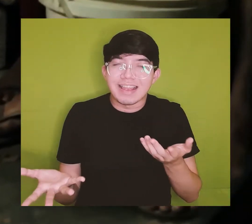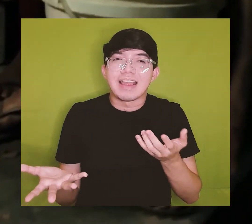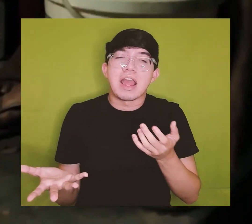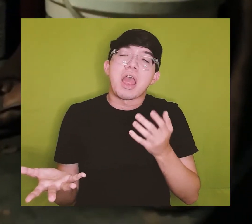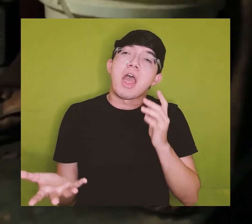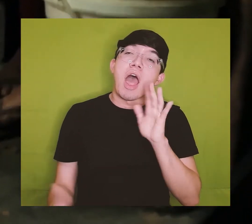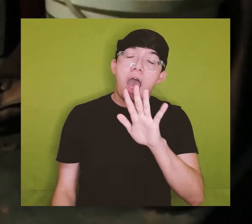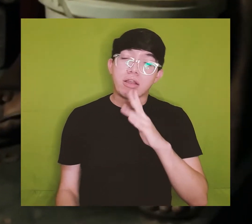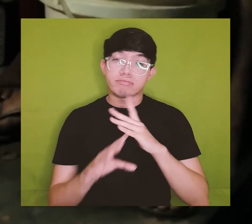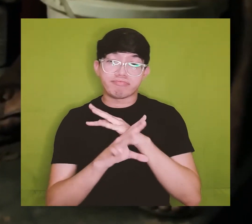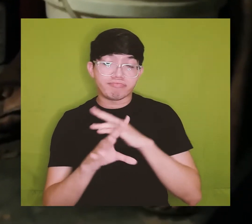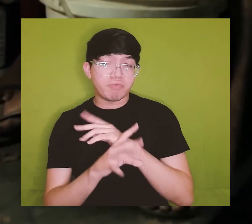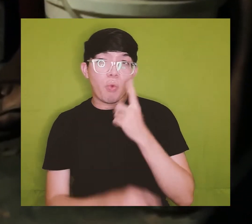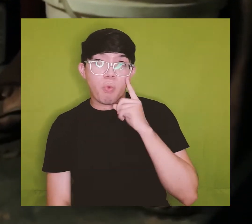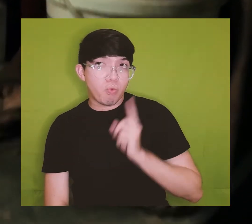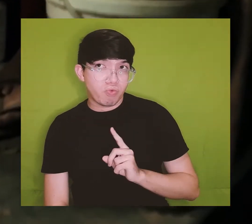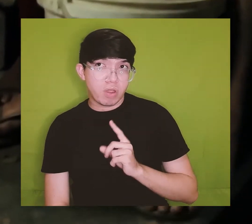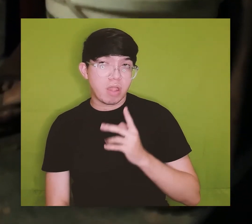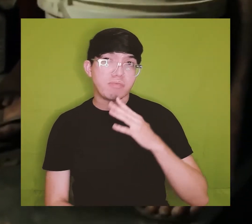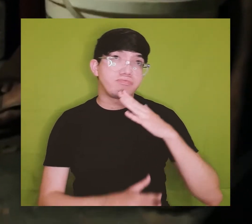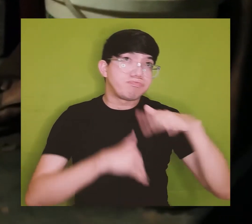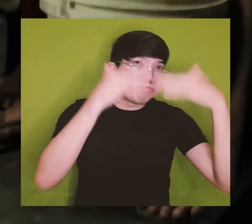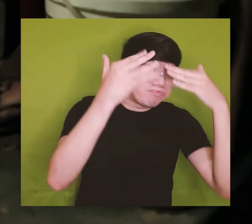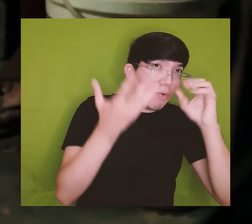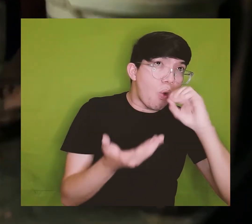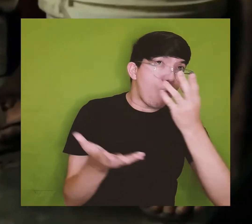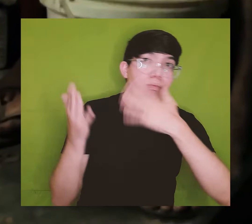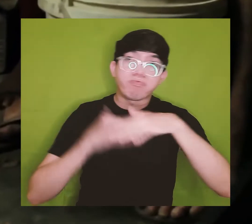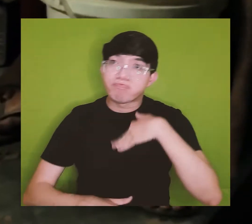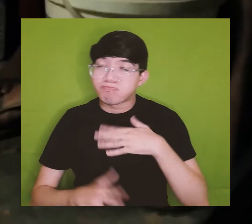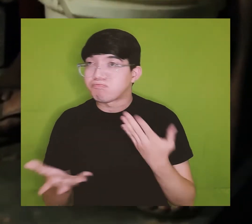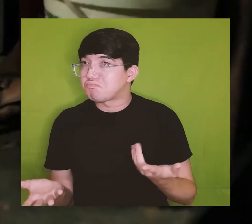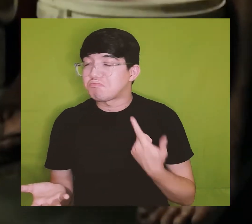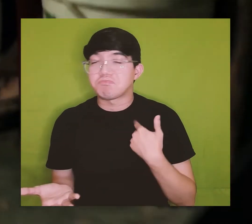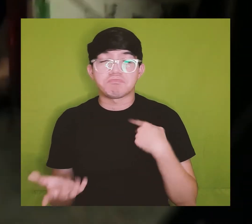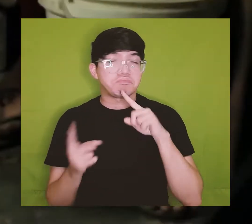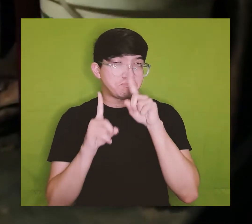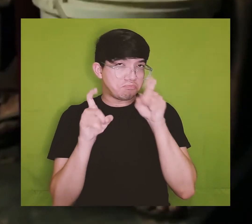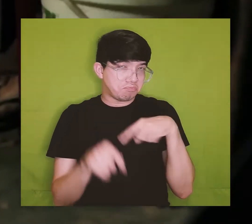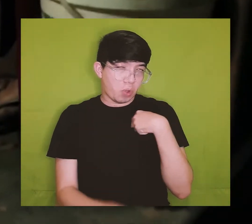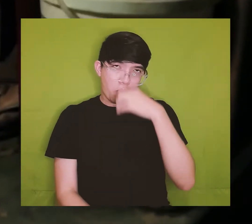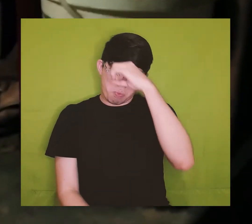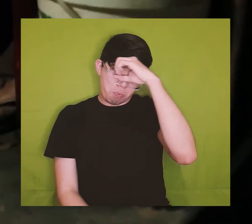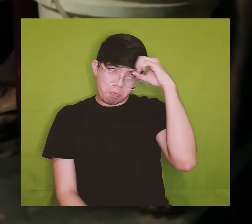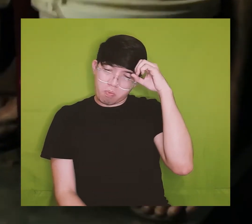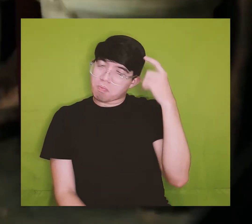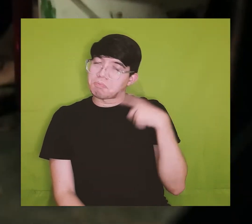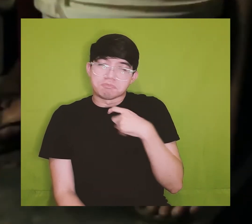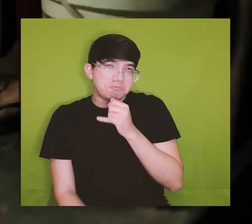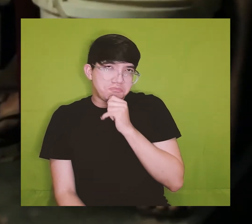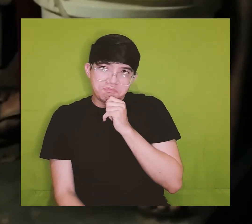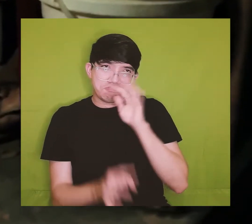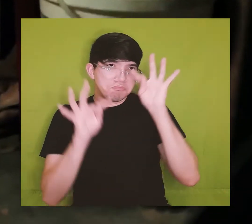ou involuindo, porque não sei o que aconteceu com Fortaleza, não sei se eu posso dizer se evoluiu ou involuiu,